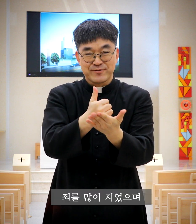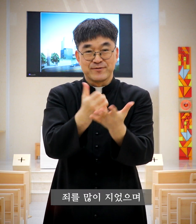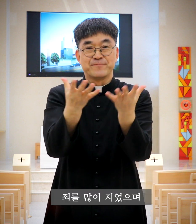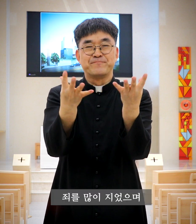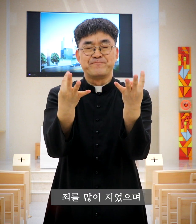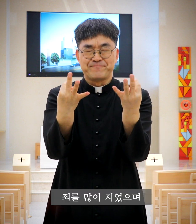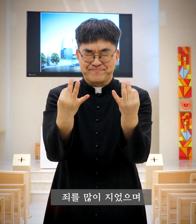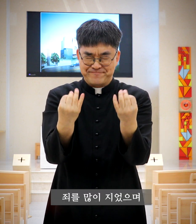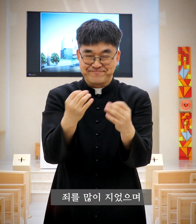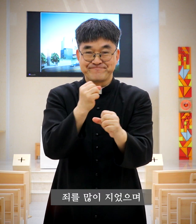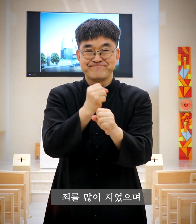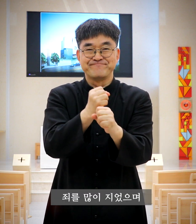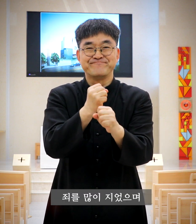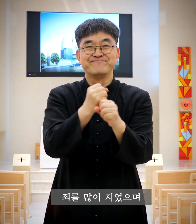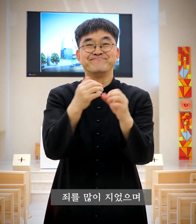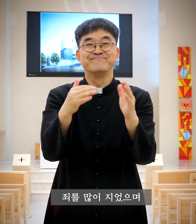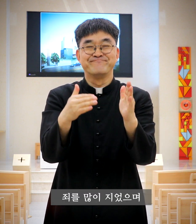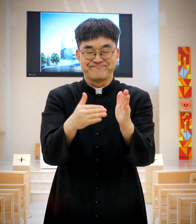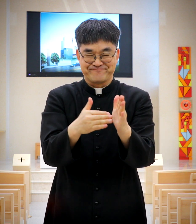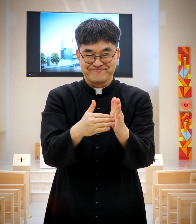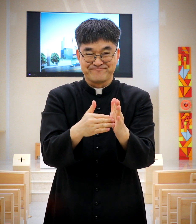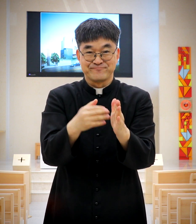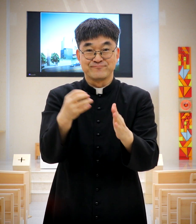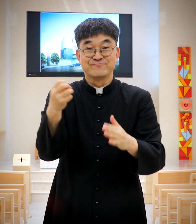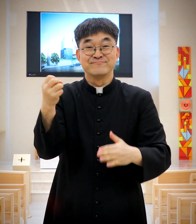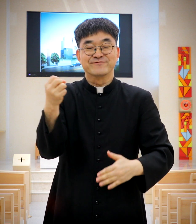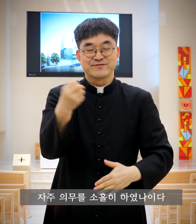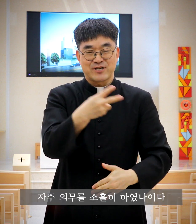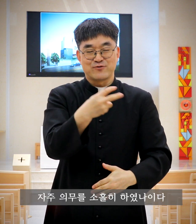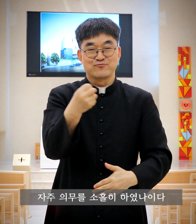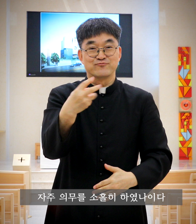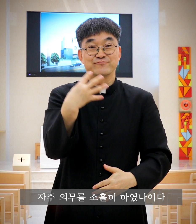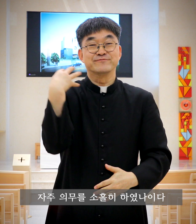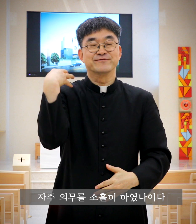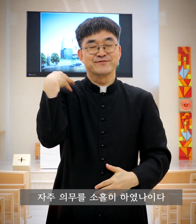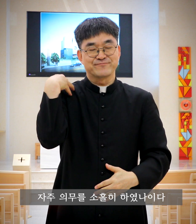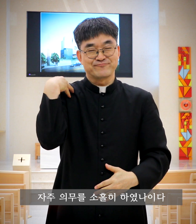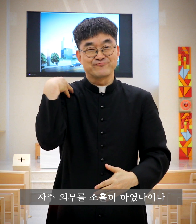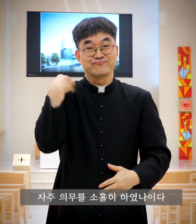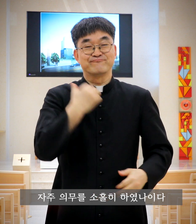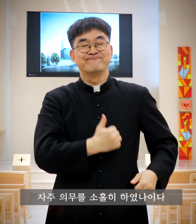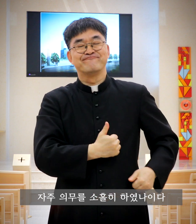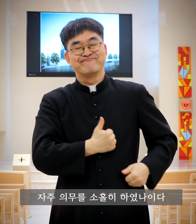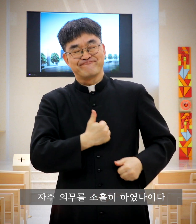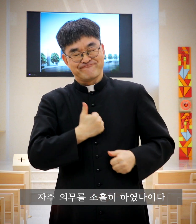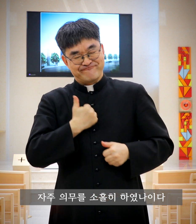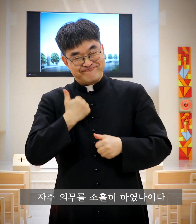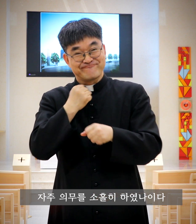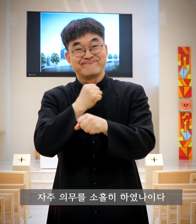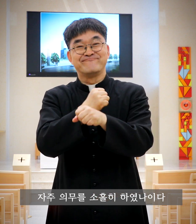많이 지었으며 자주 의무를 소홀히 하였나이다.